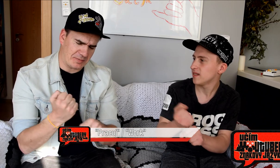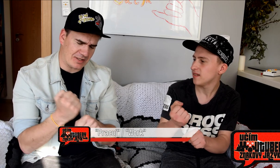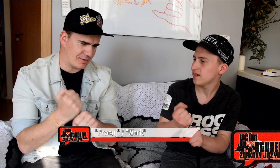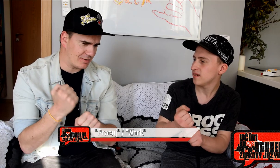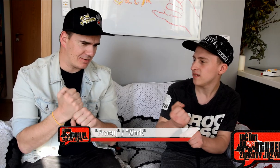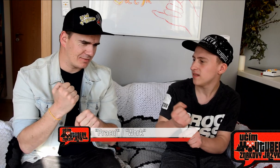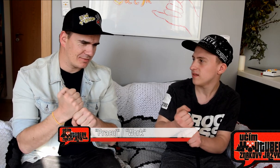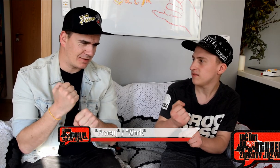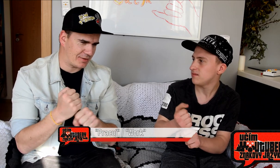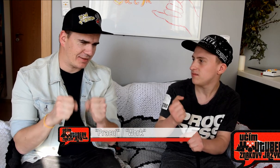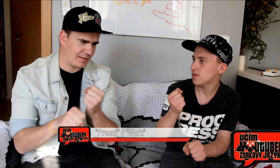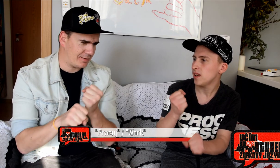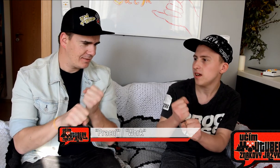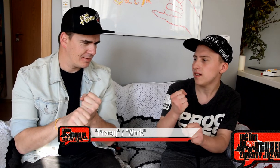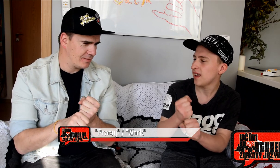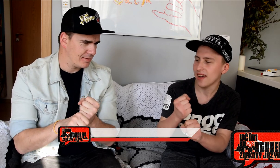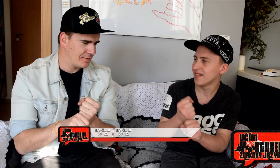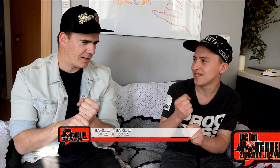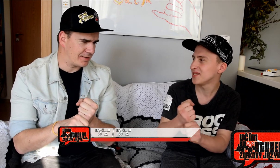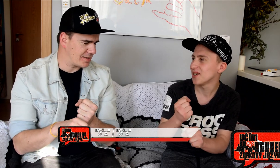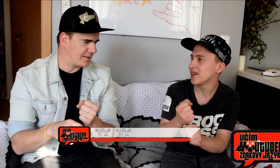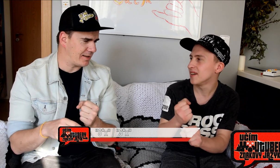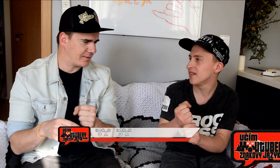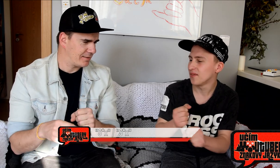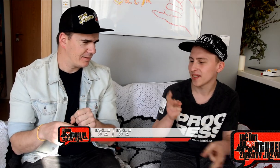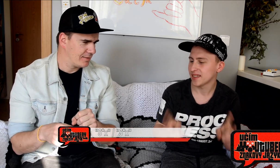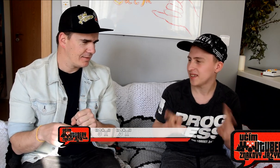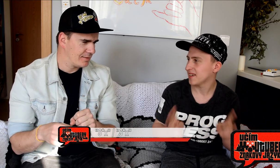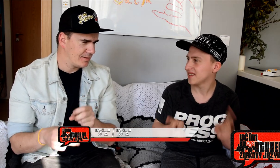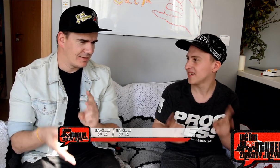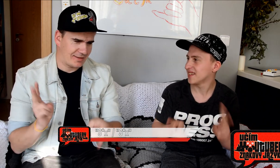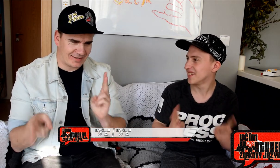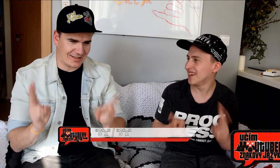jako... Ne. Jak se řekne,